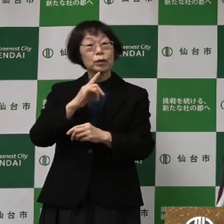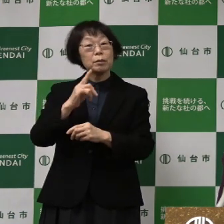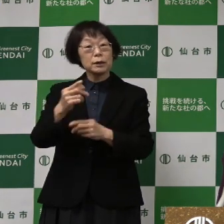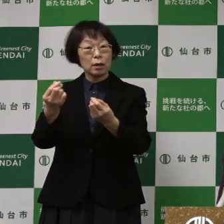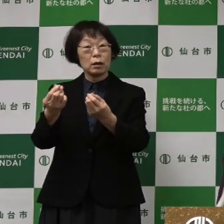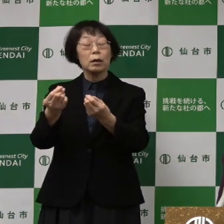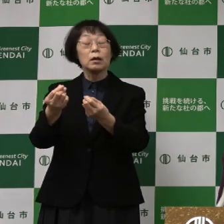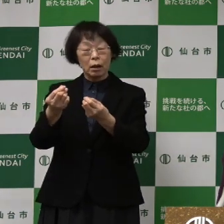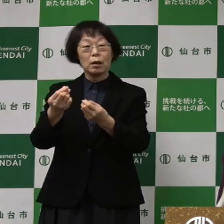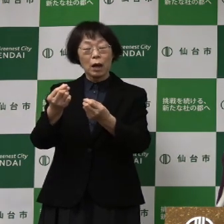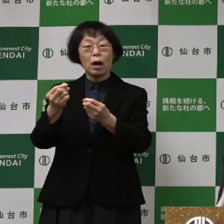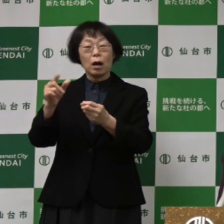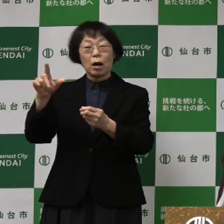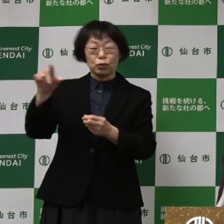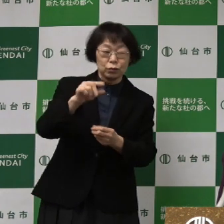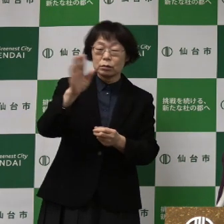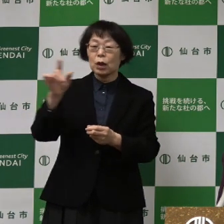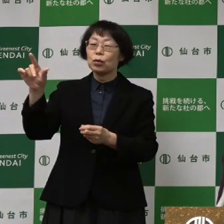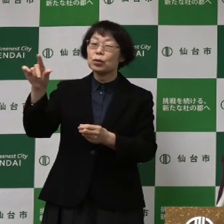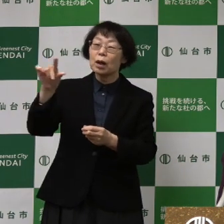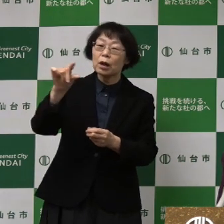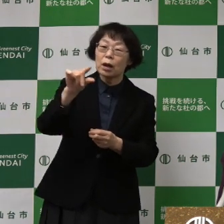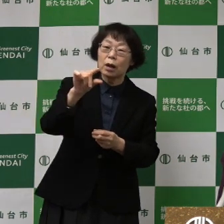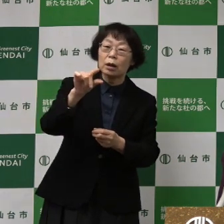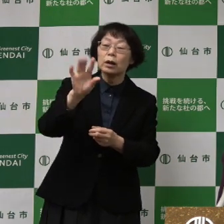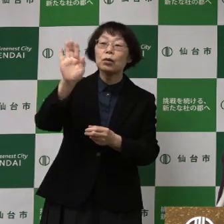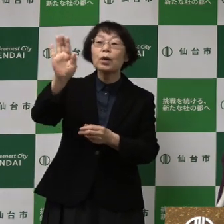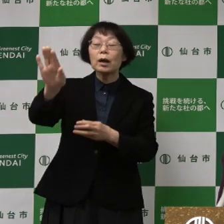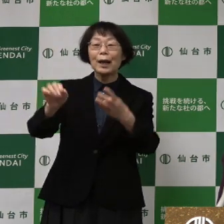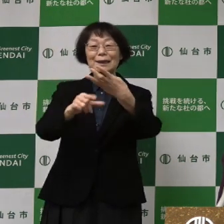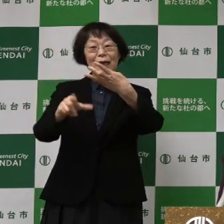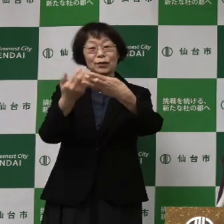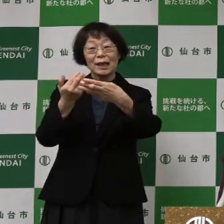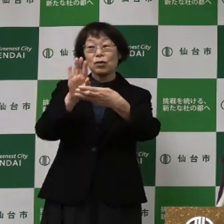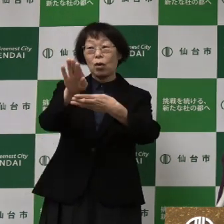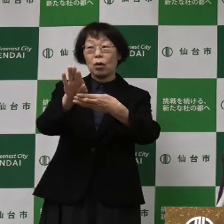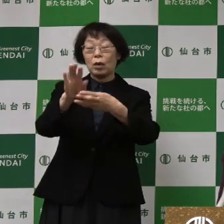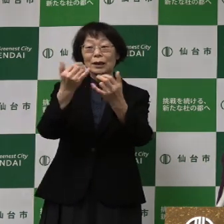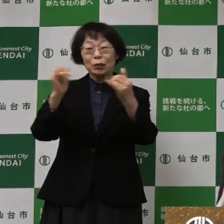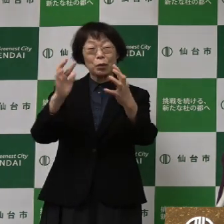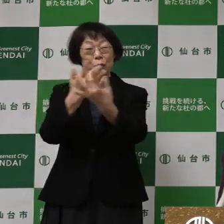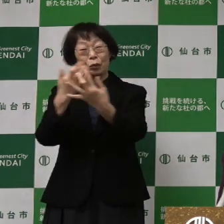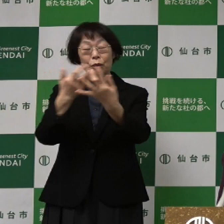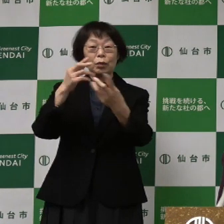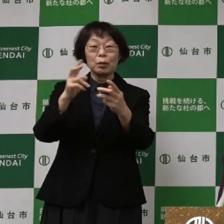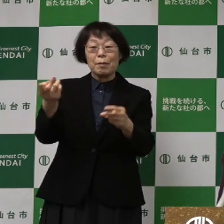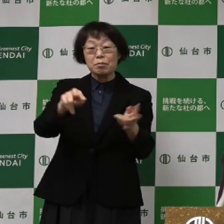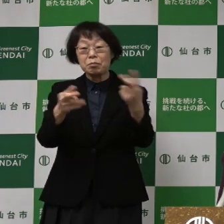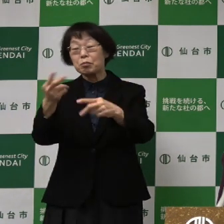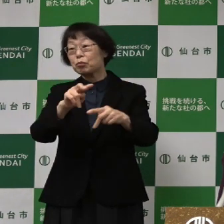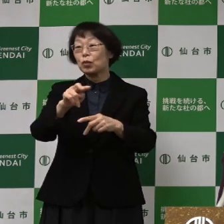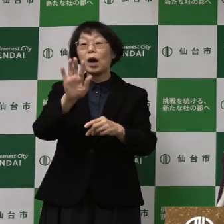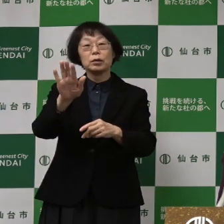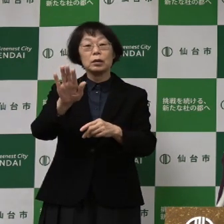変緩やかでございます。そしてこれから年度末人の移動が増えるということを考えますと、またさらに感染